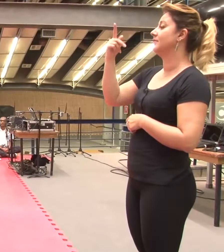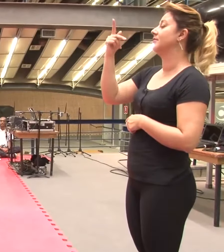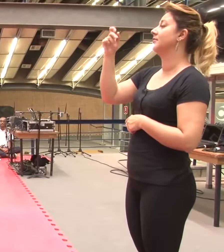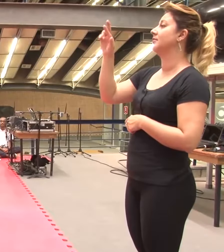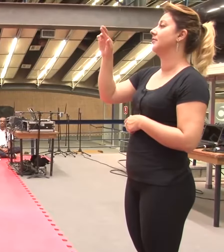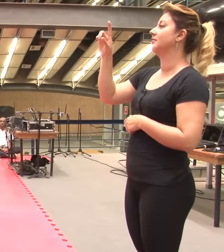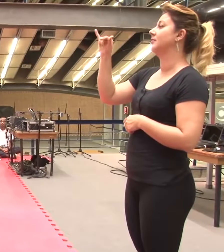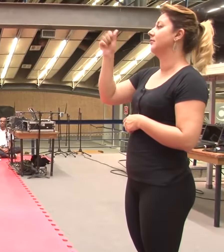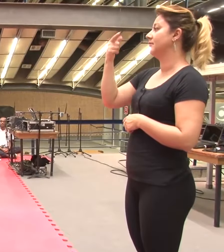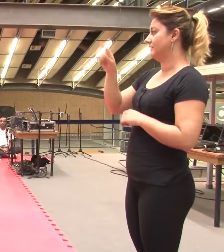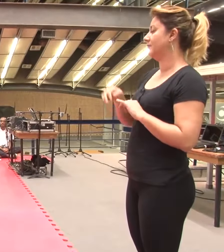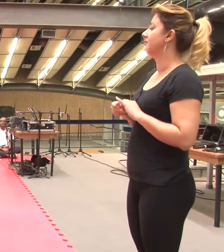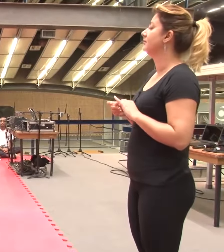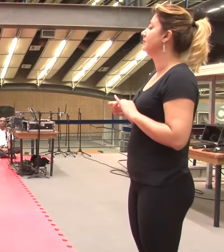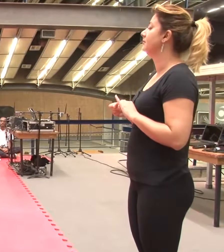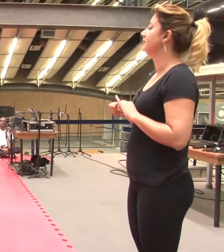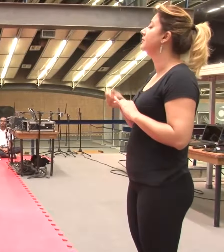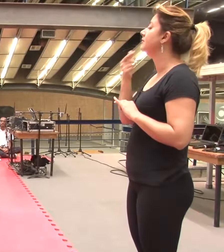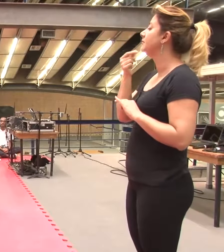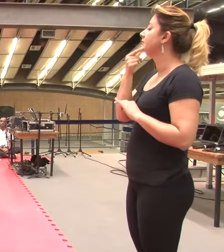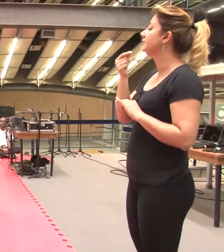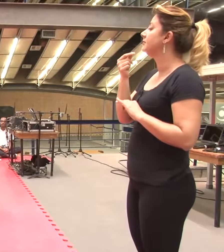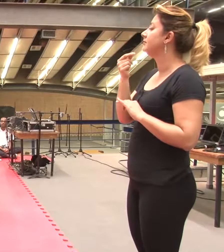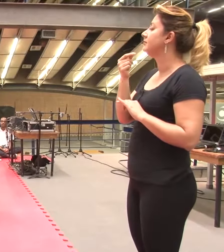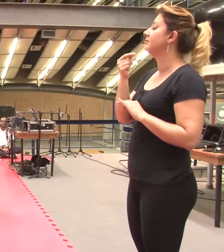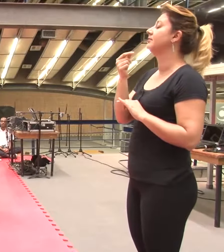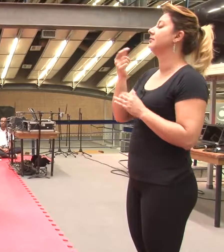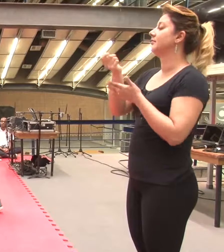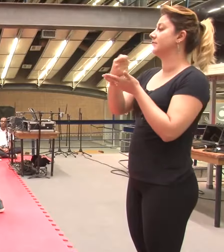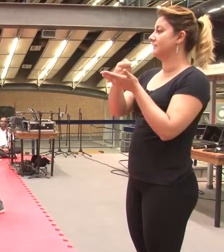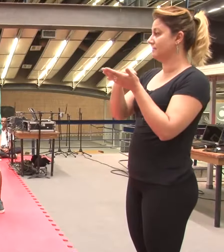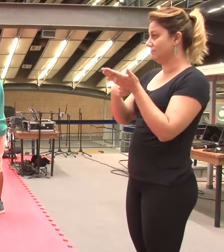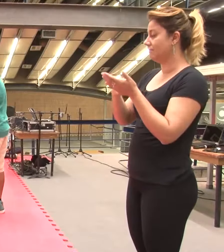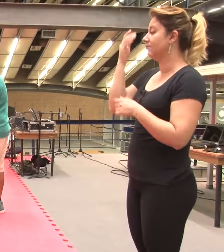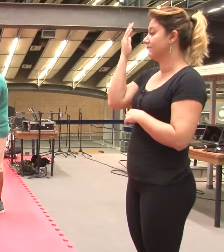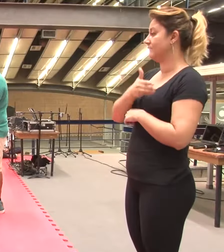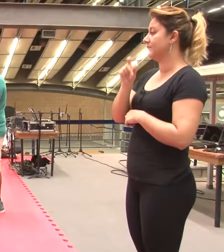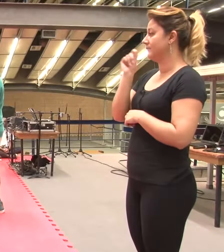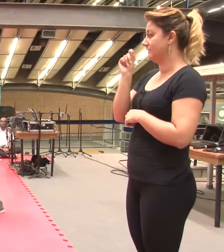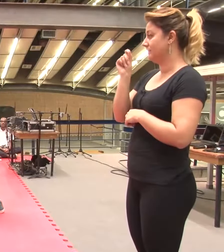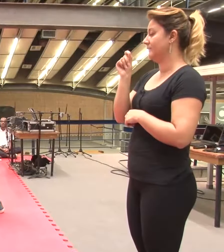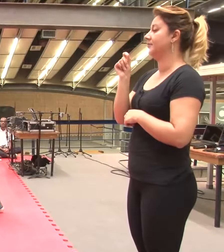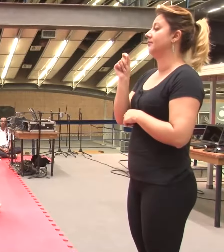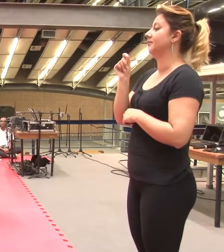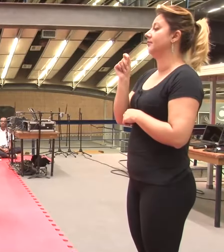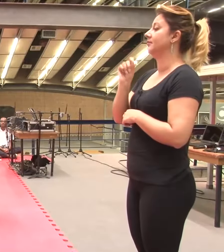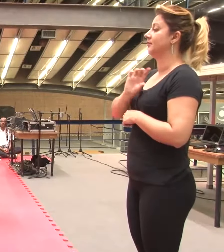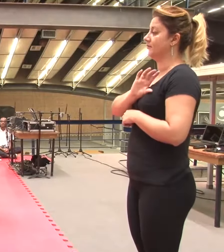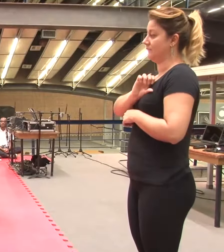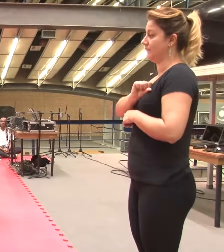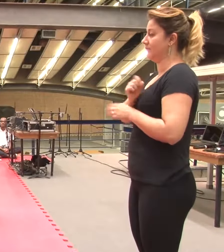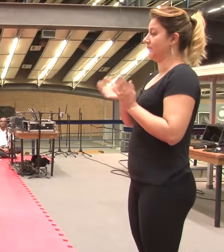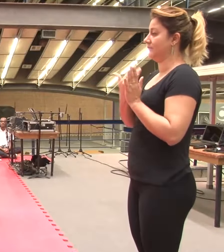aí o Camilo Castelo Branco, autor português, vai provar para a gente, para nós ver esse romance, que não vale a pena a paixão,